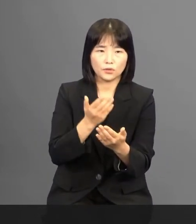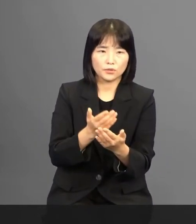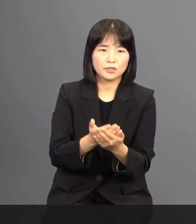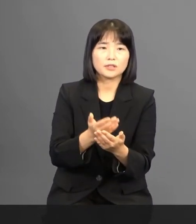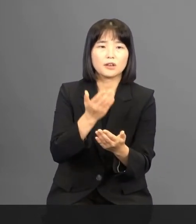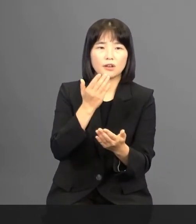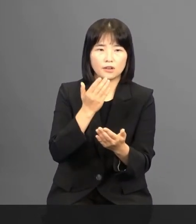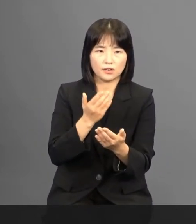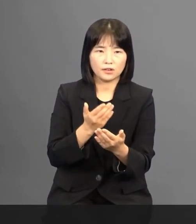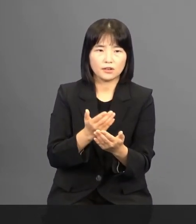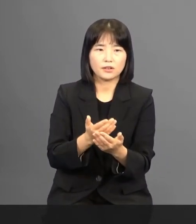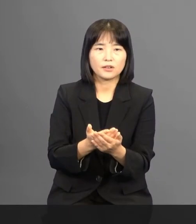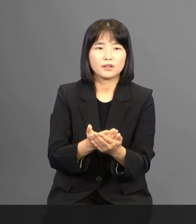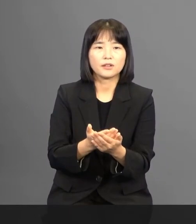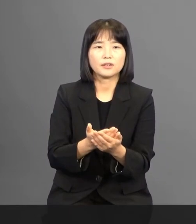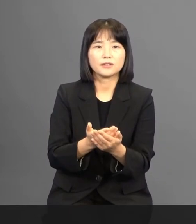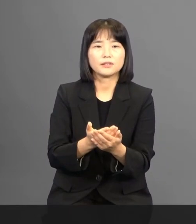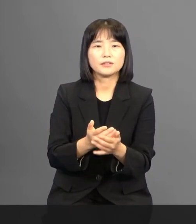이끄소서.